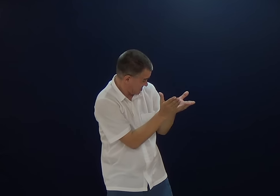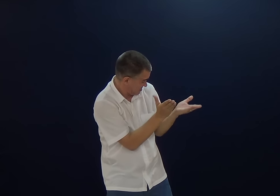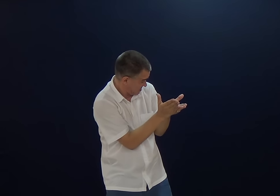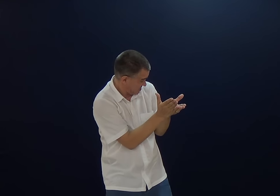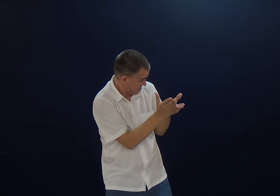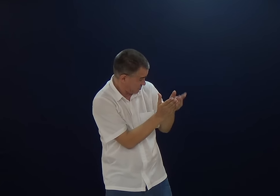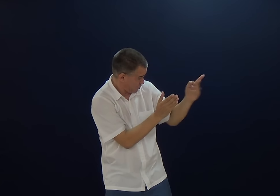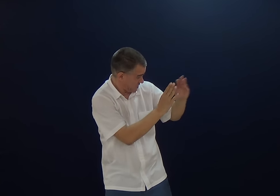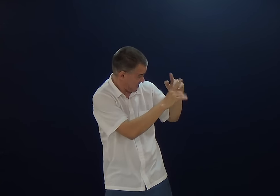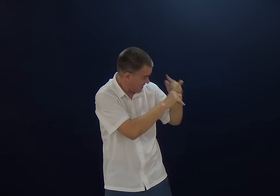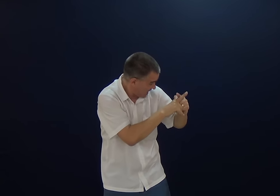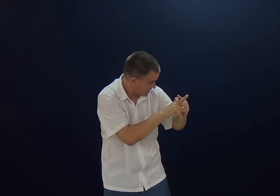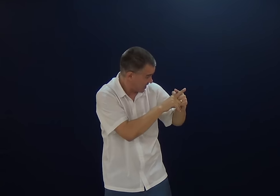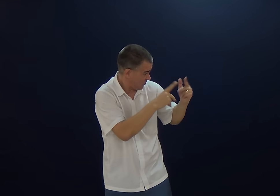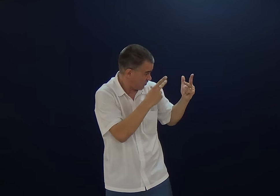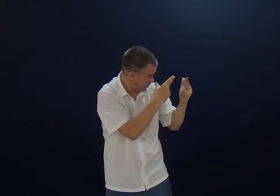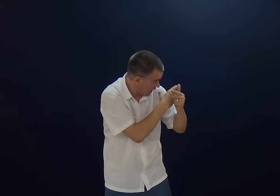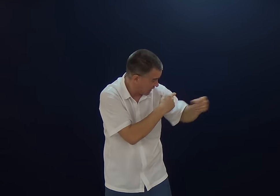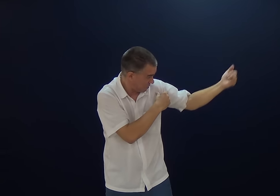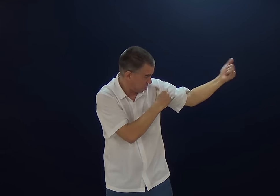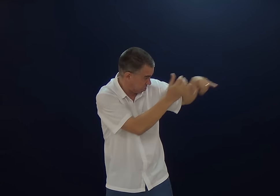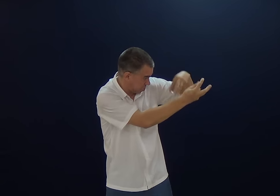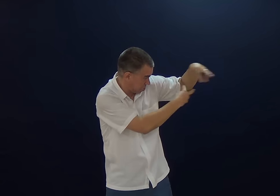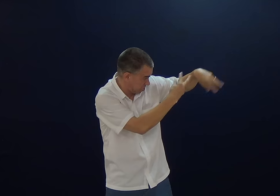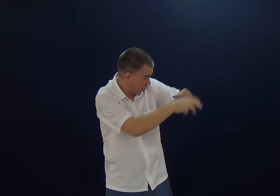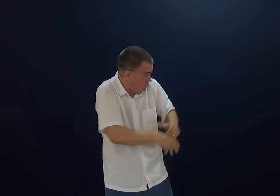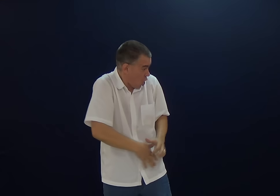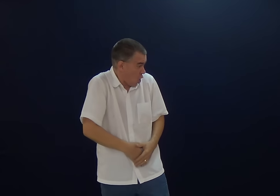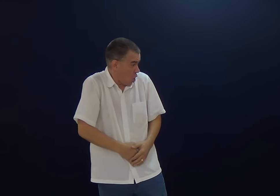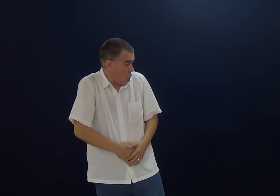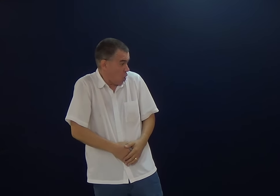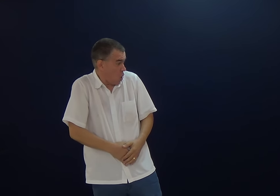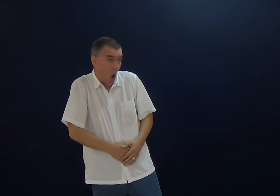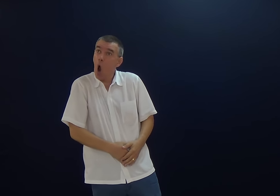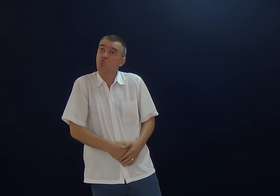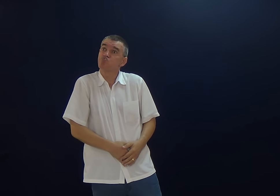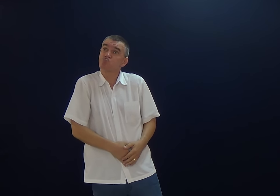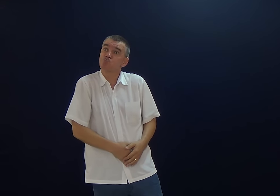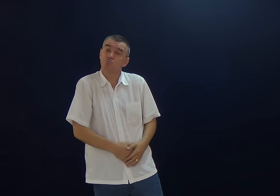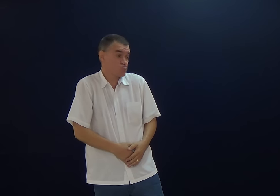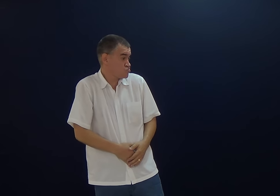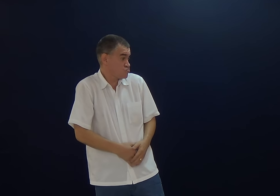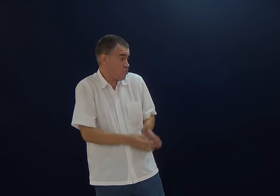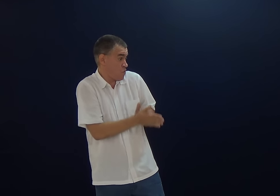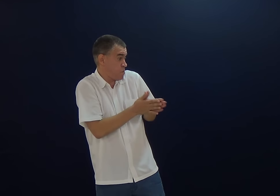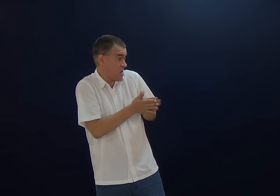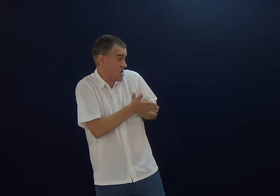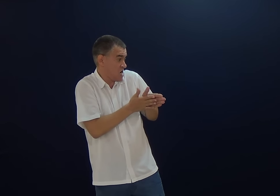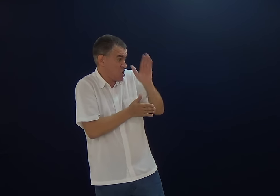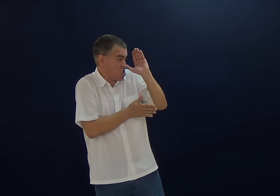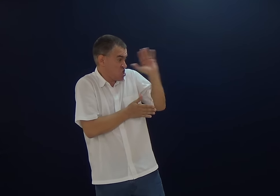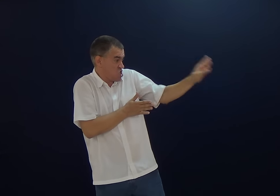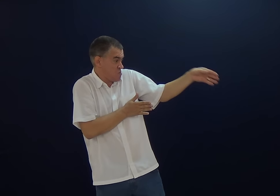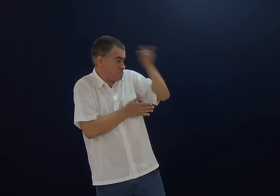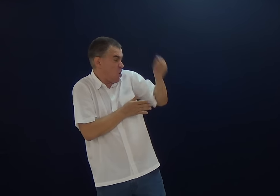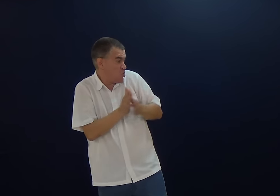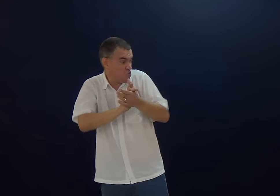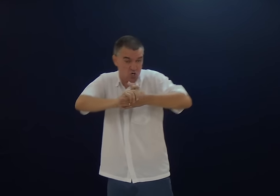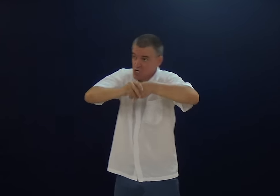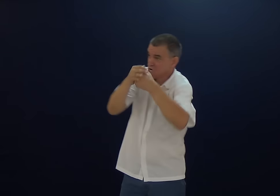trabalho muitos cristãos no trabalho na igreja vão aprendendo a fofocar de uma forma diferente